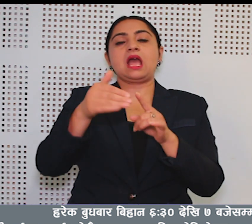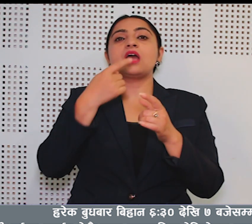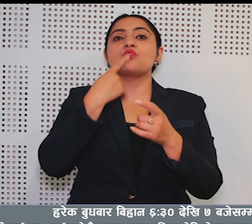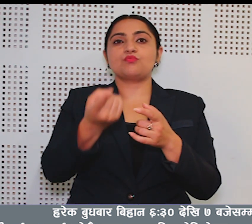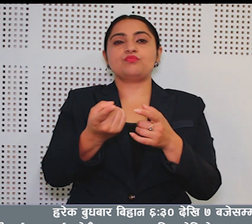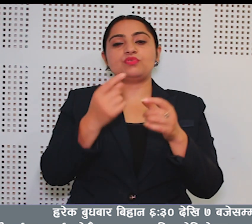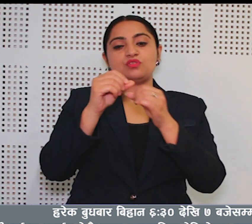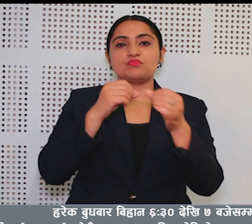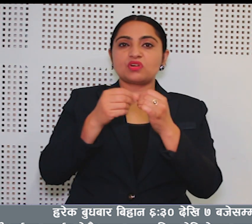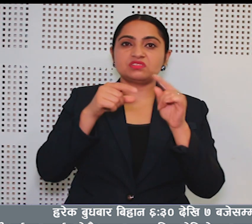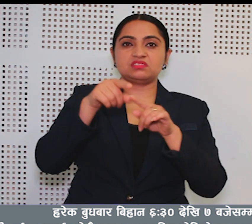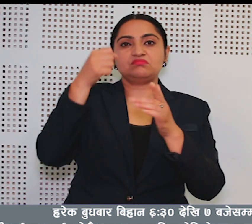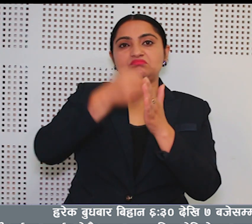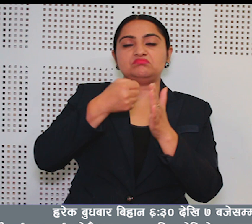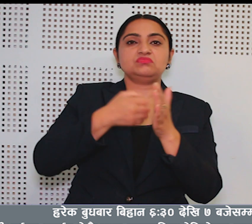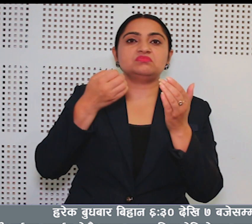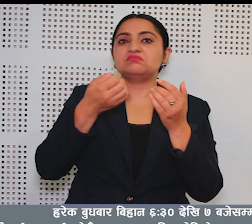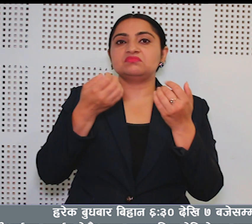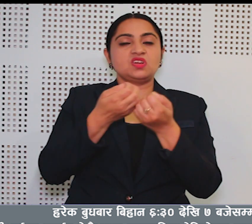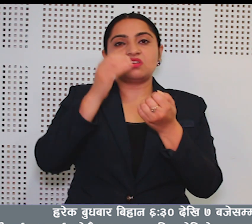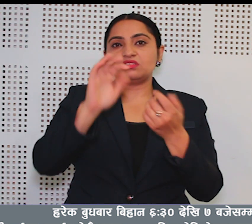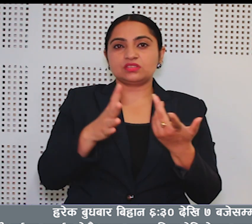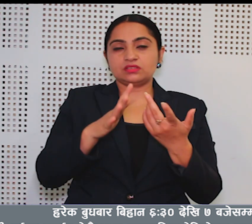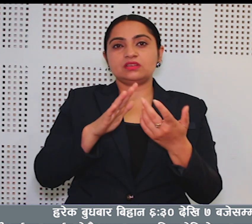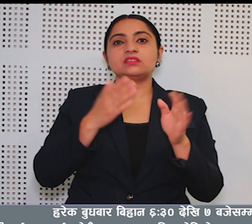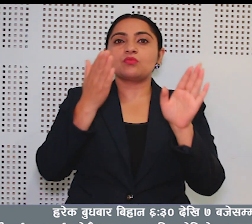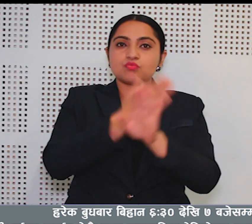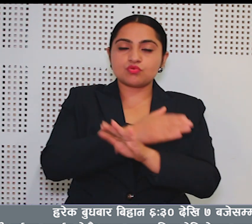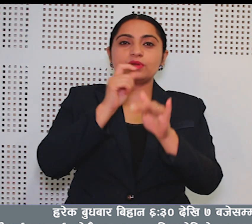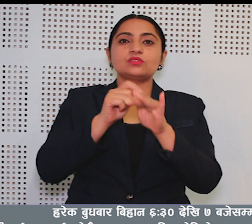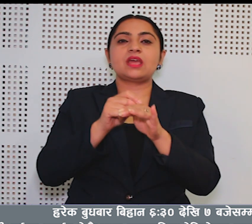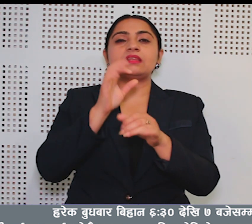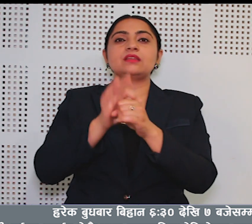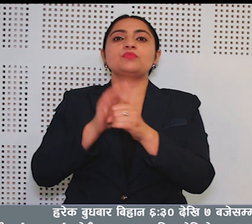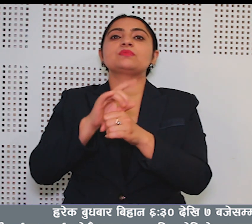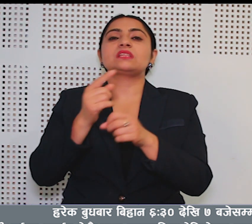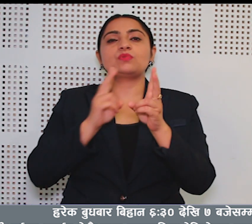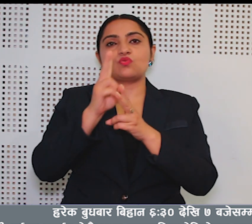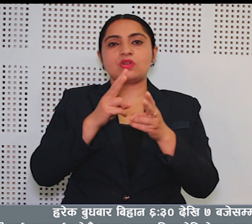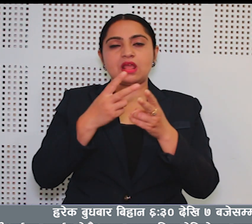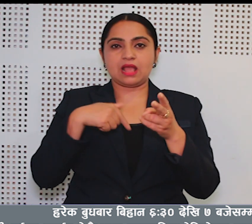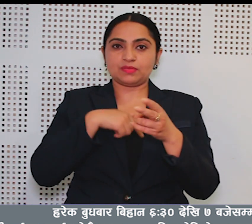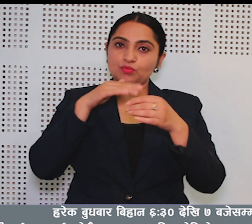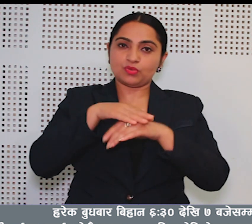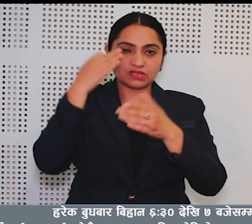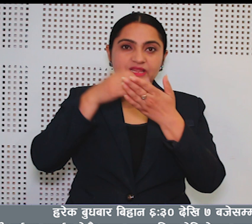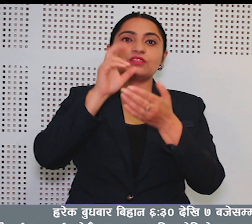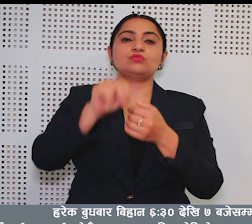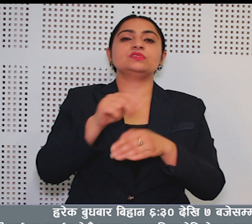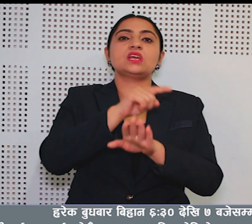प्रकृतिसँग नसकिने हुँदाखेरि चाहिँ पुनः तयारीका लागि चाहिँ हामीले व्यवस्थापनका कुराहरूमा एकदम हामी हाम्रो नीतिगत रूपमा चाहिँ हाम्रो